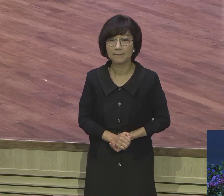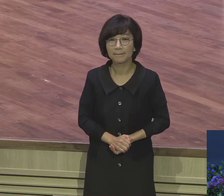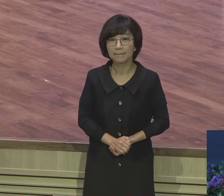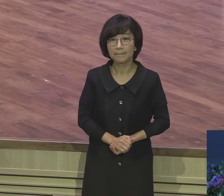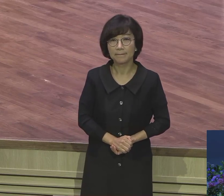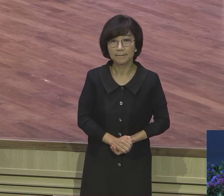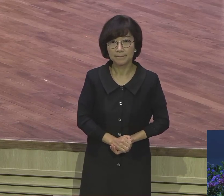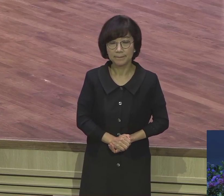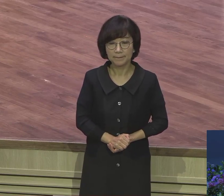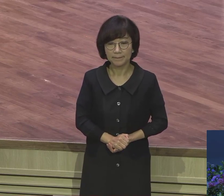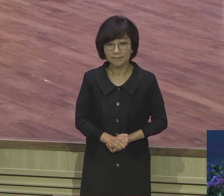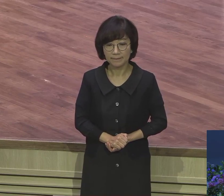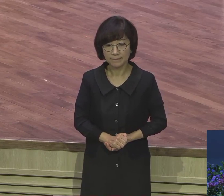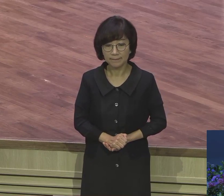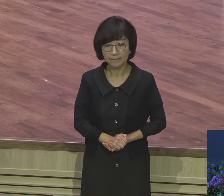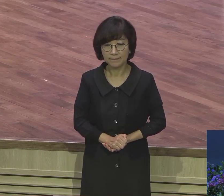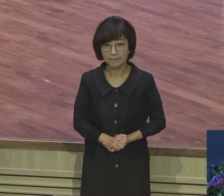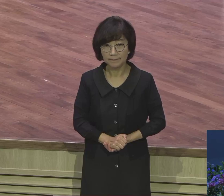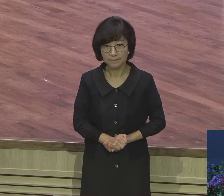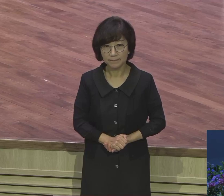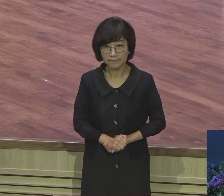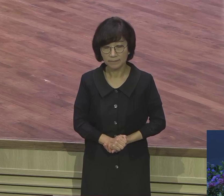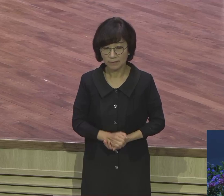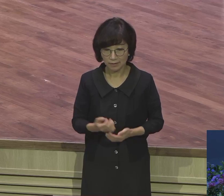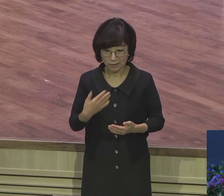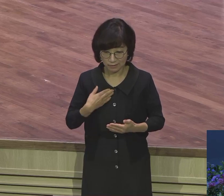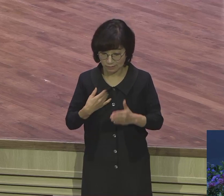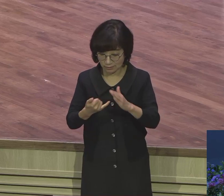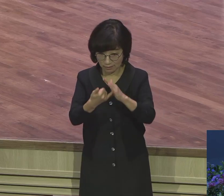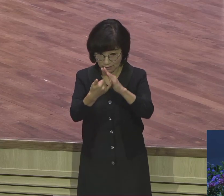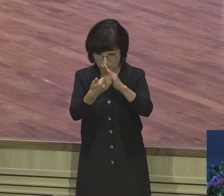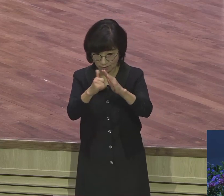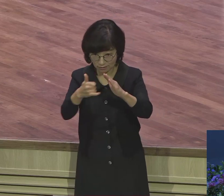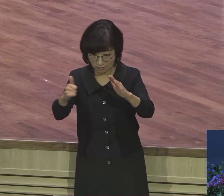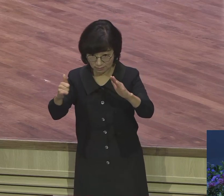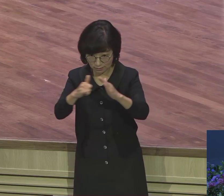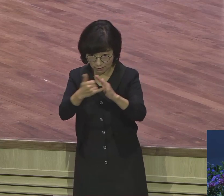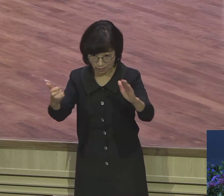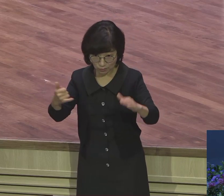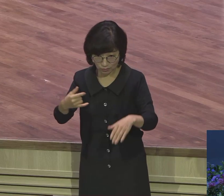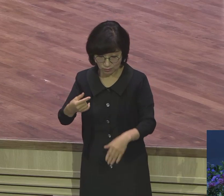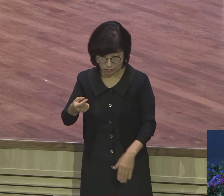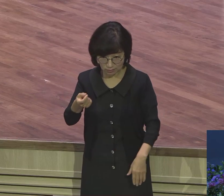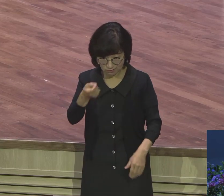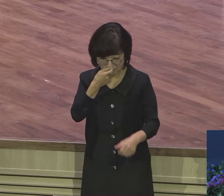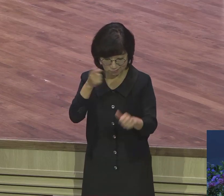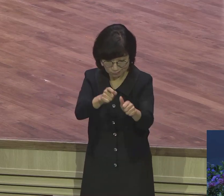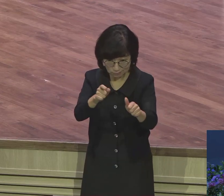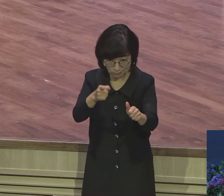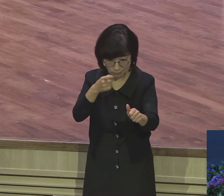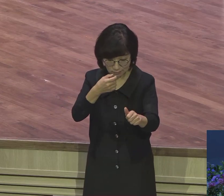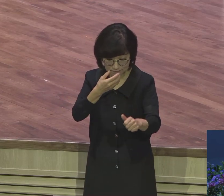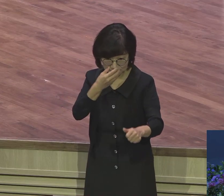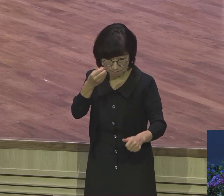가족을 무시해 가족을 어심히는 얘기가 가족을 미워해 말도 안 되는 소리예요.